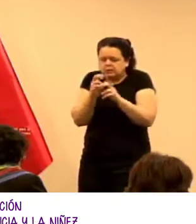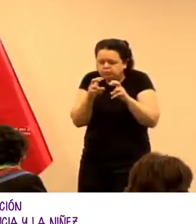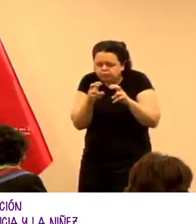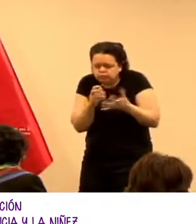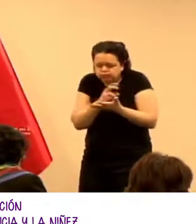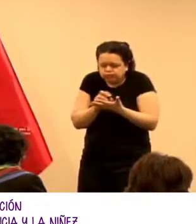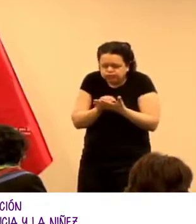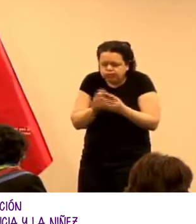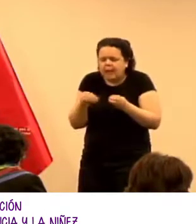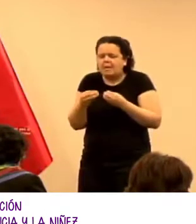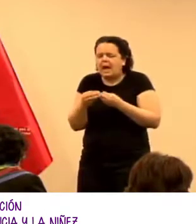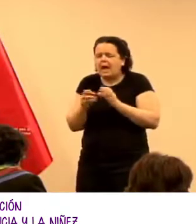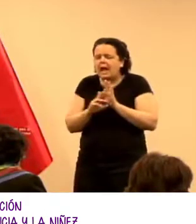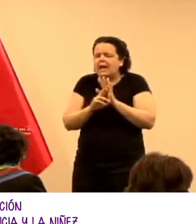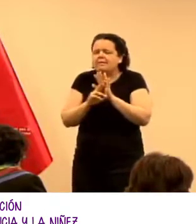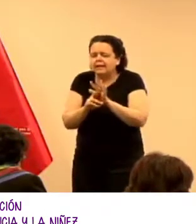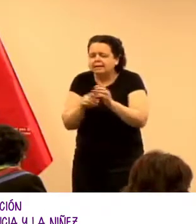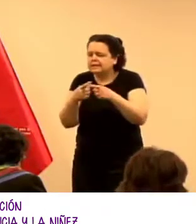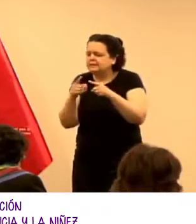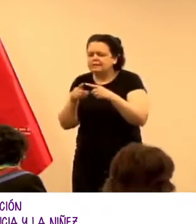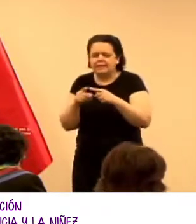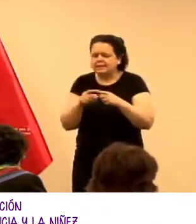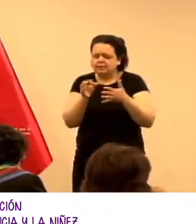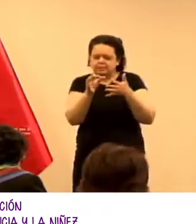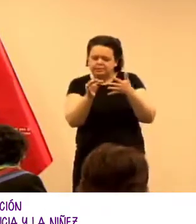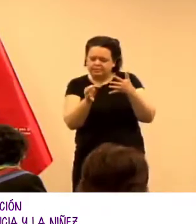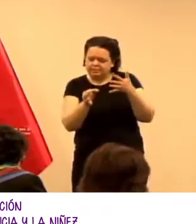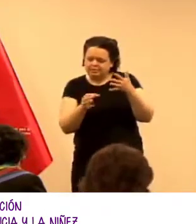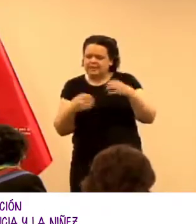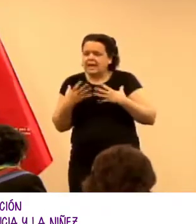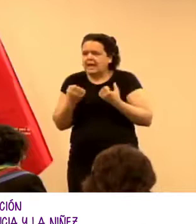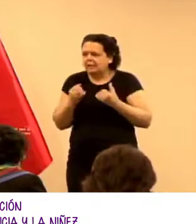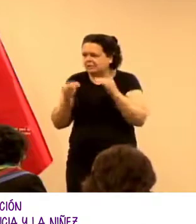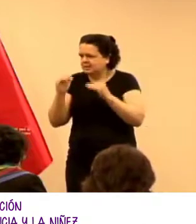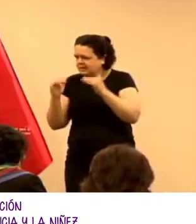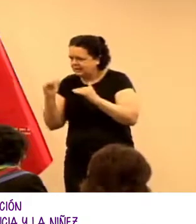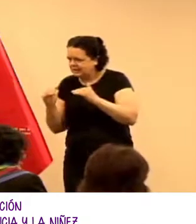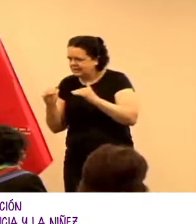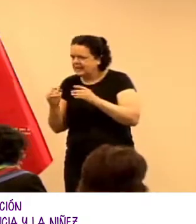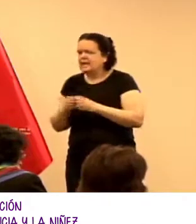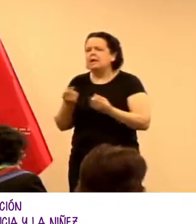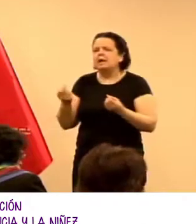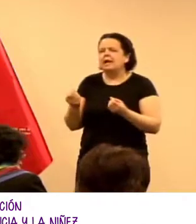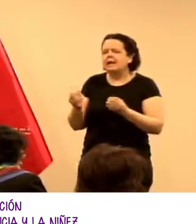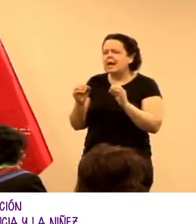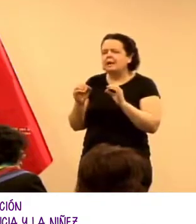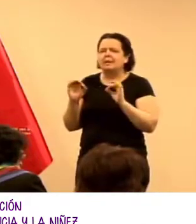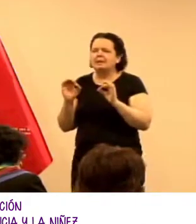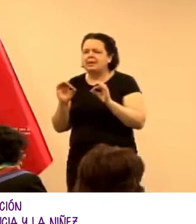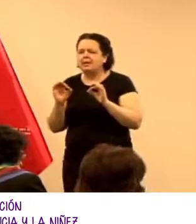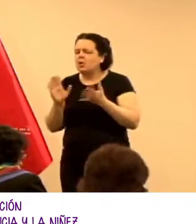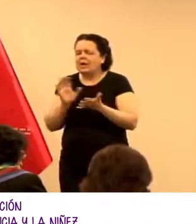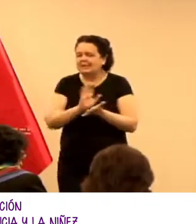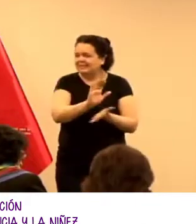para reflejar los diferentes ámbitos que es necesario medir y para reducir el riesgo de excluir a los